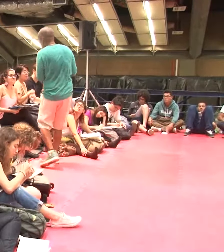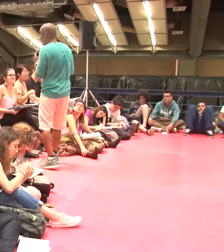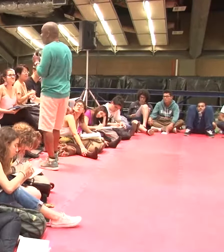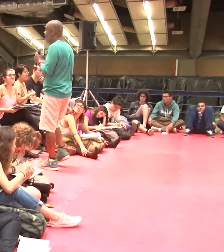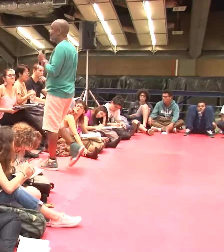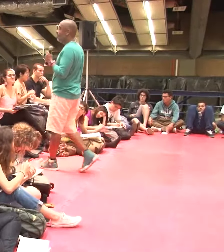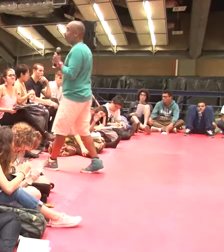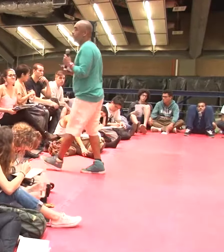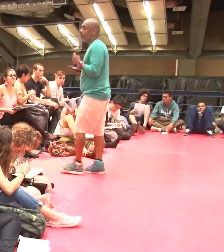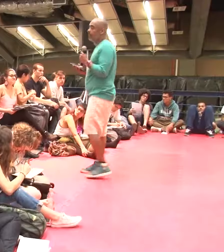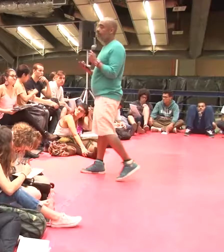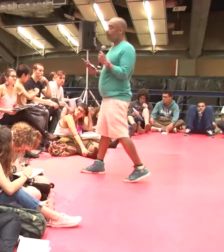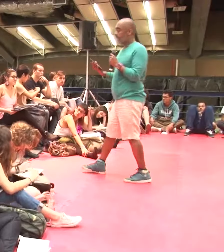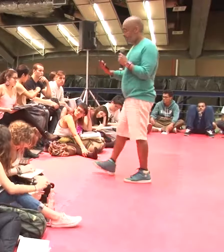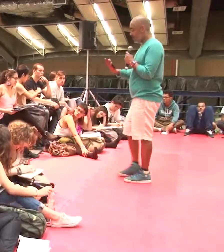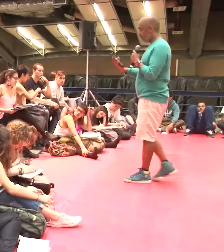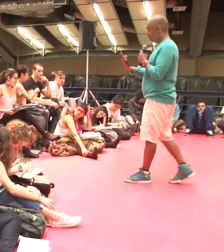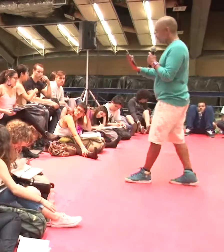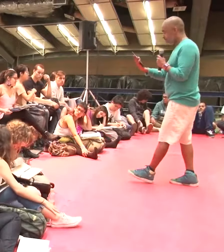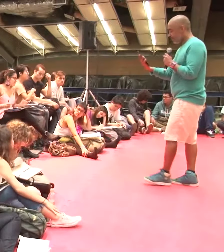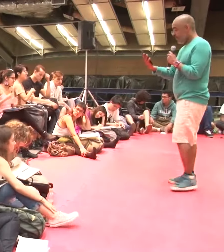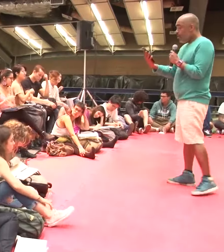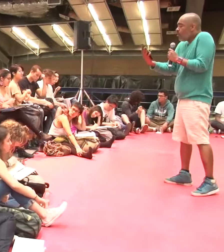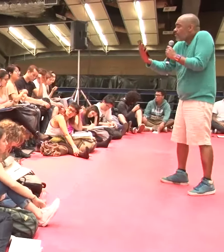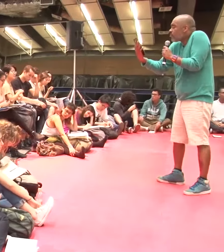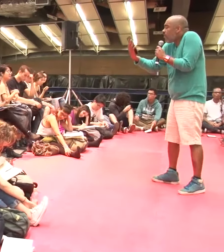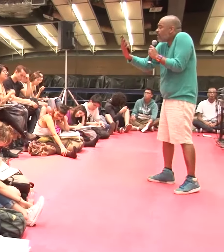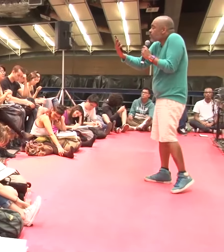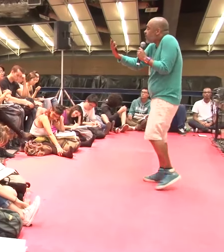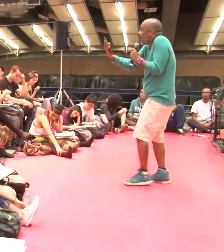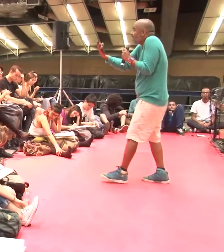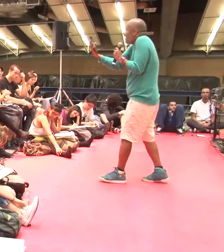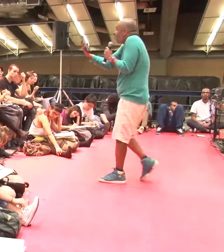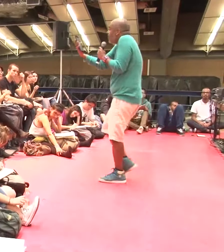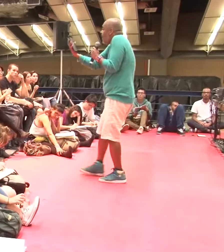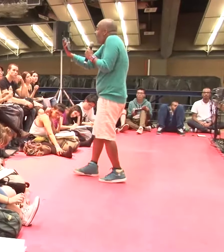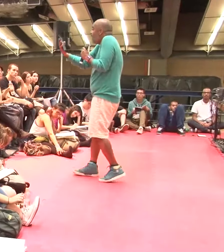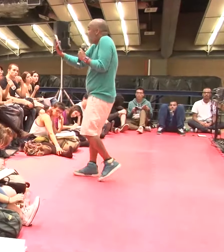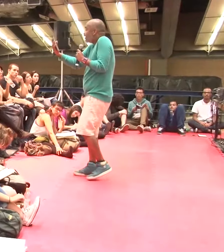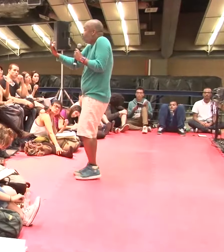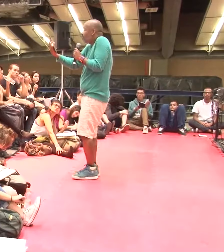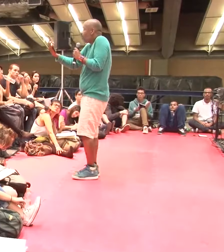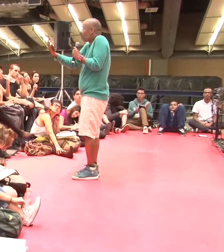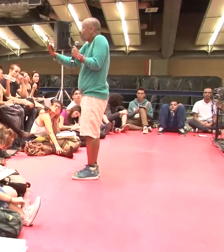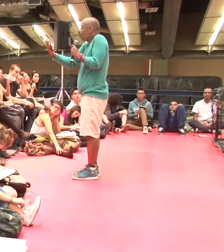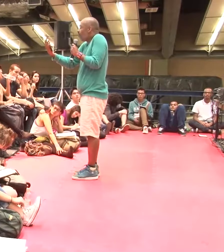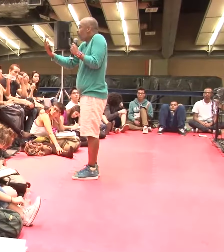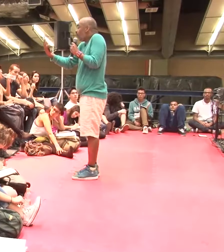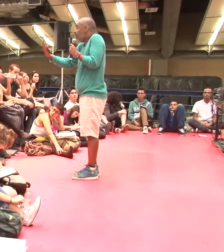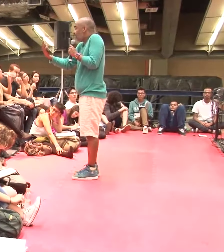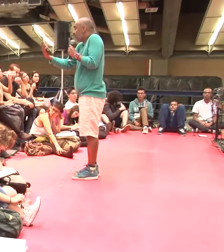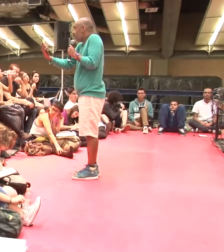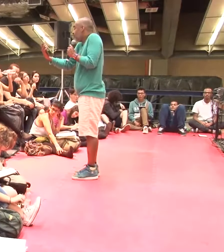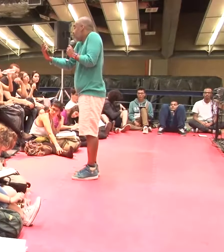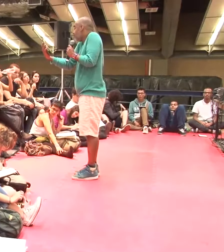Que vai ali guiando a narrativa. Começou logo a sonhar que em redor ia tudo se fazendo de uma cor